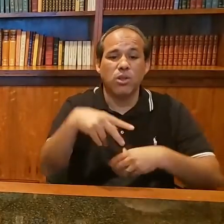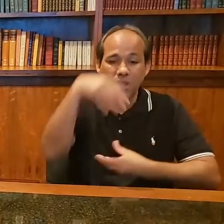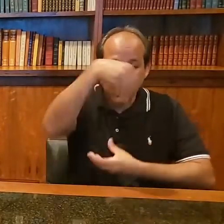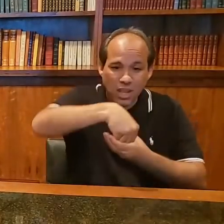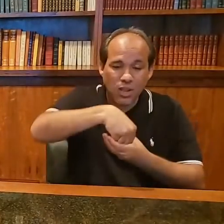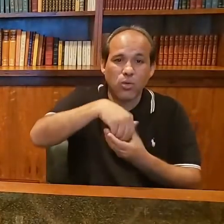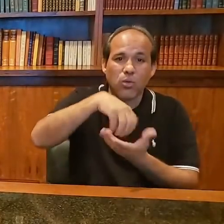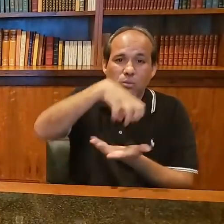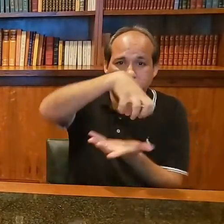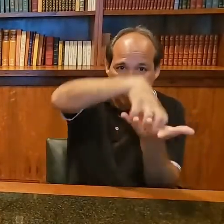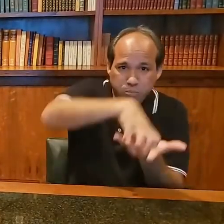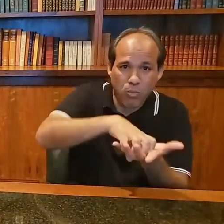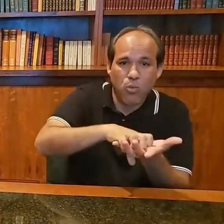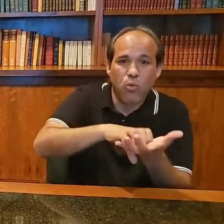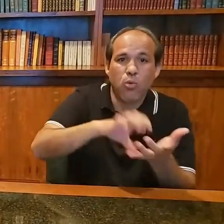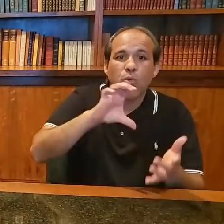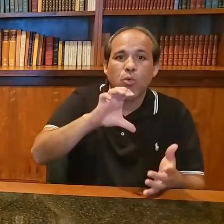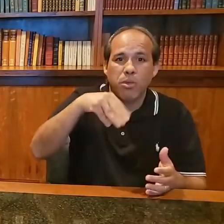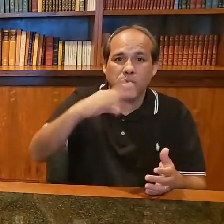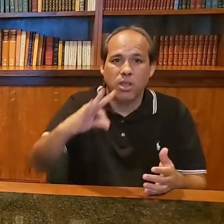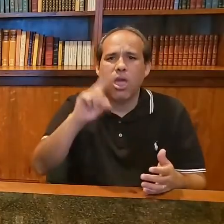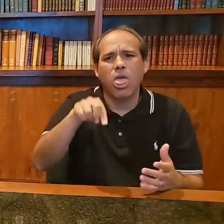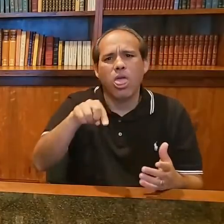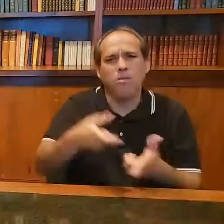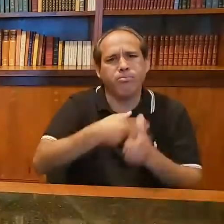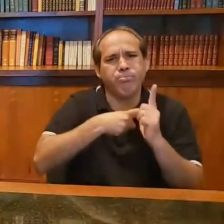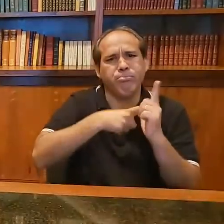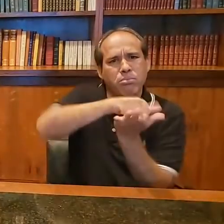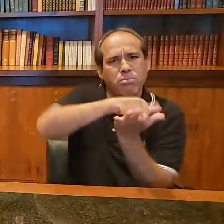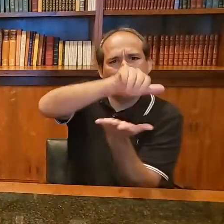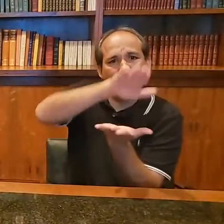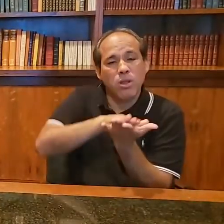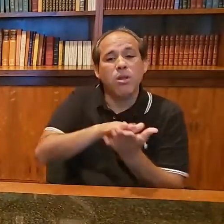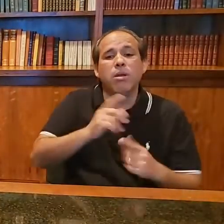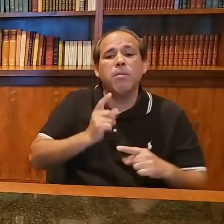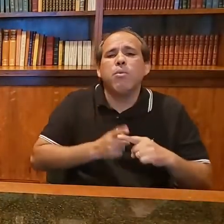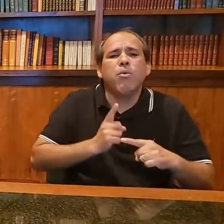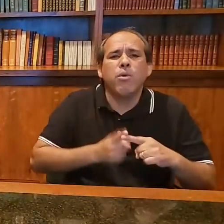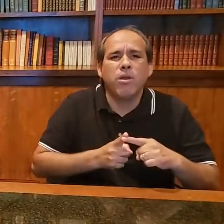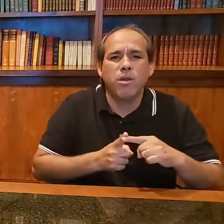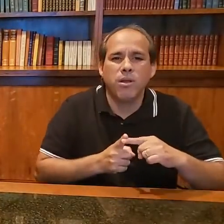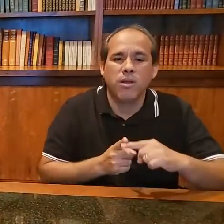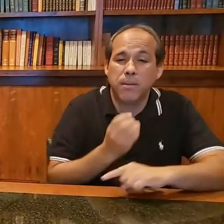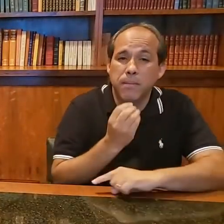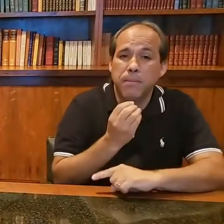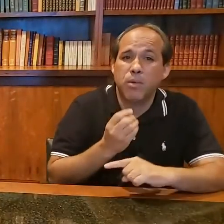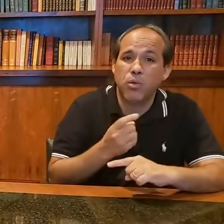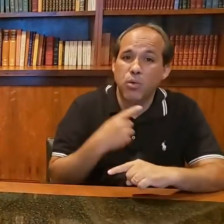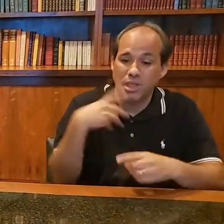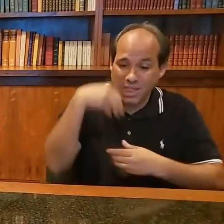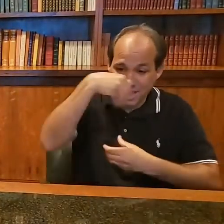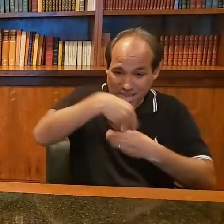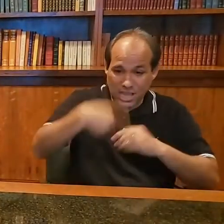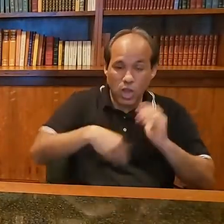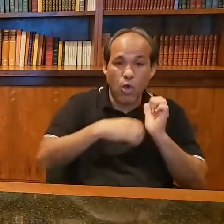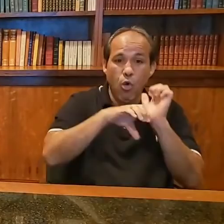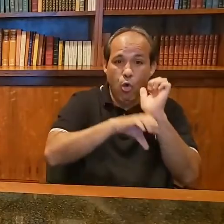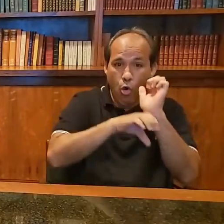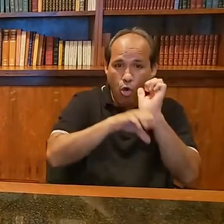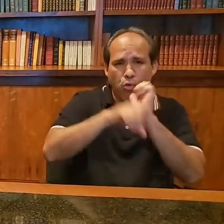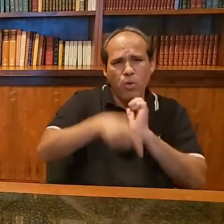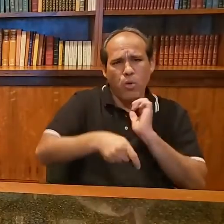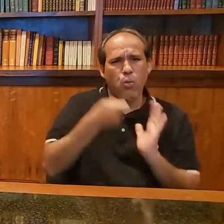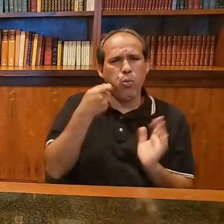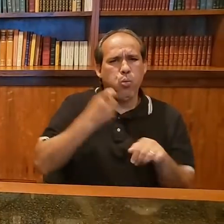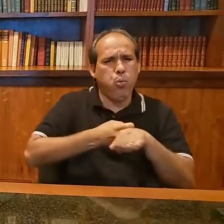unidade. E a disciplina só existe porque... Realmente, o nosso código disciplinar é bastante rígido.